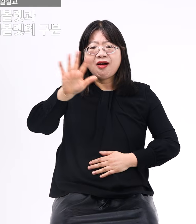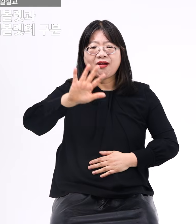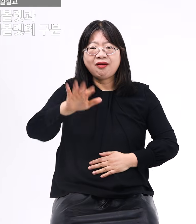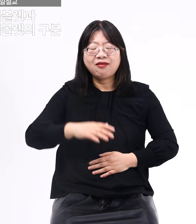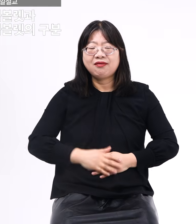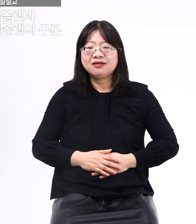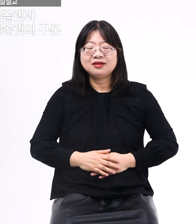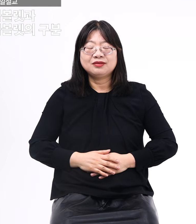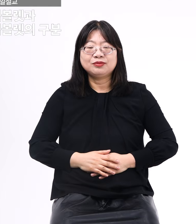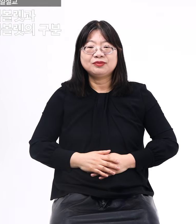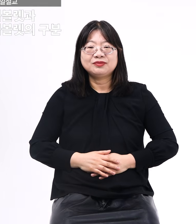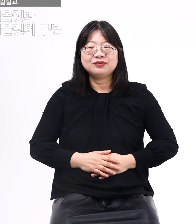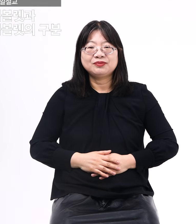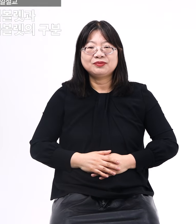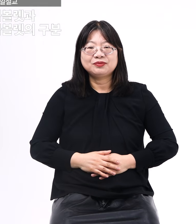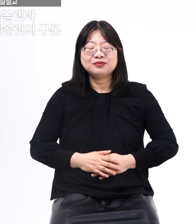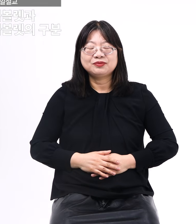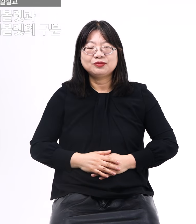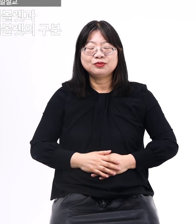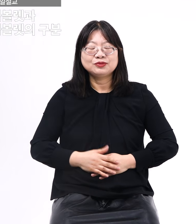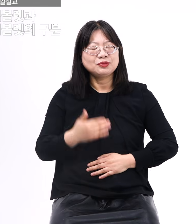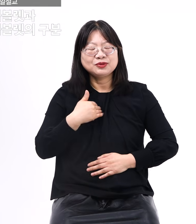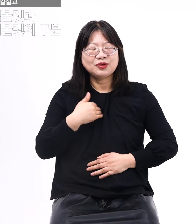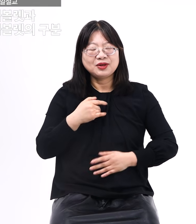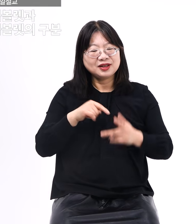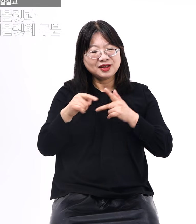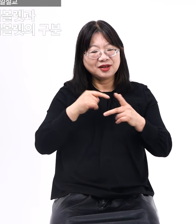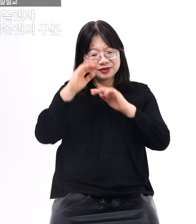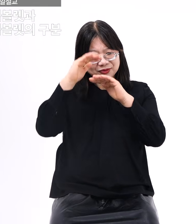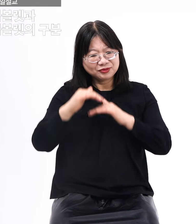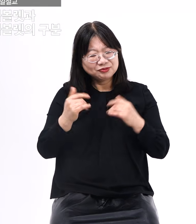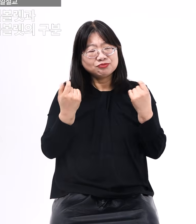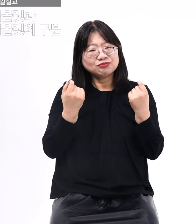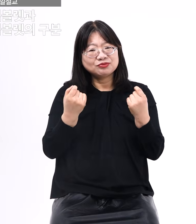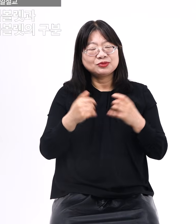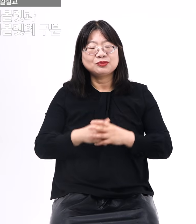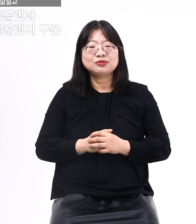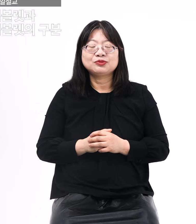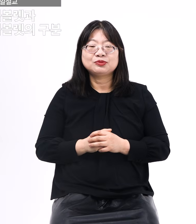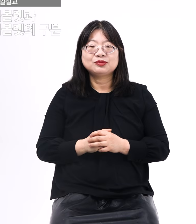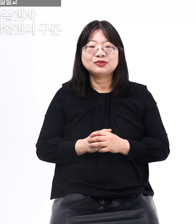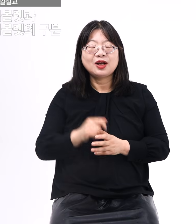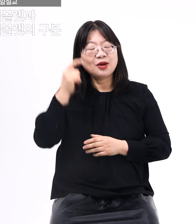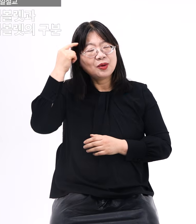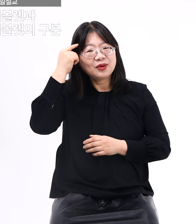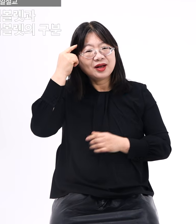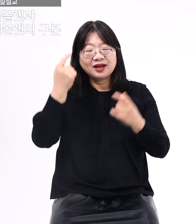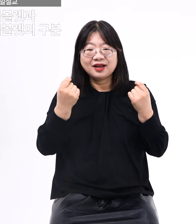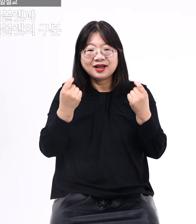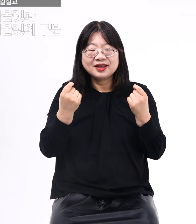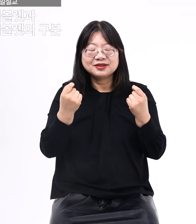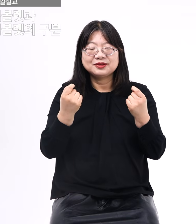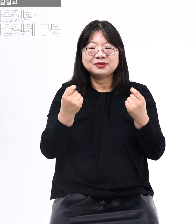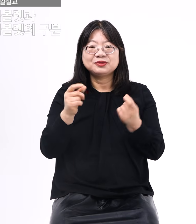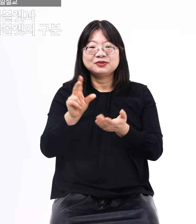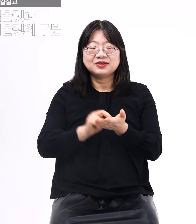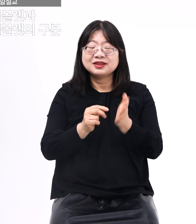아니지. 자기는 그렇게 알아들었다는 거예요. 왜 이런 현상이